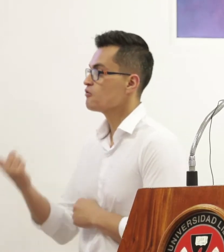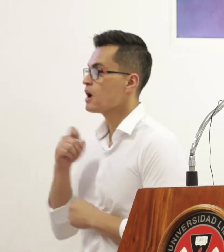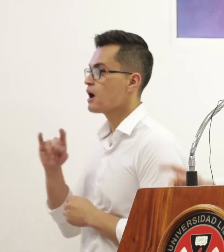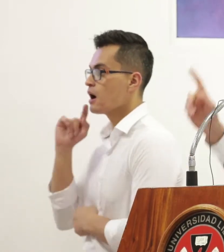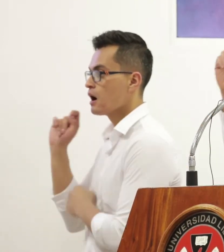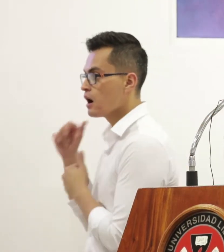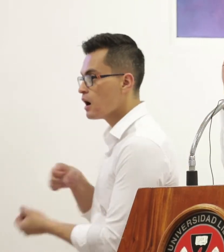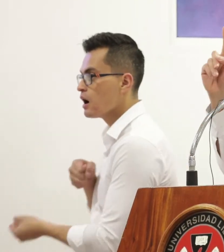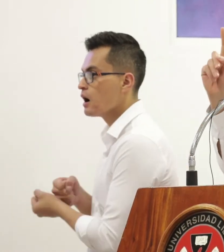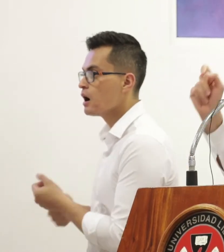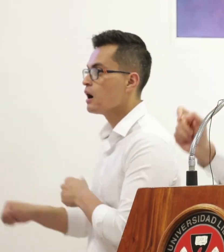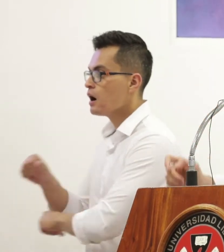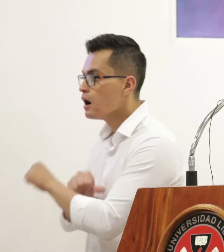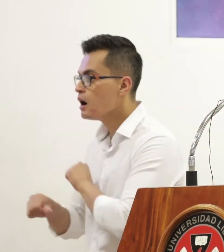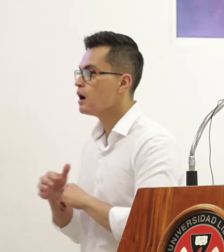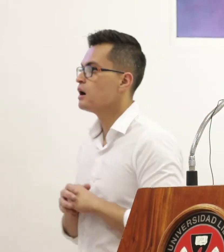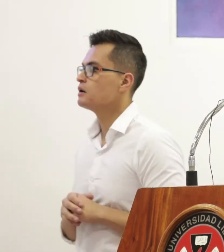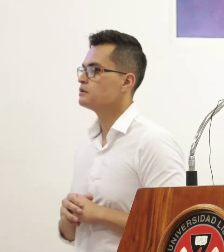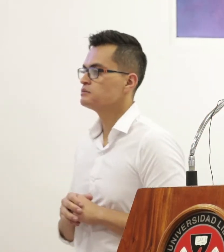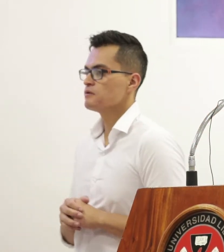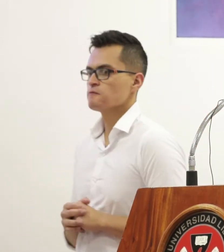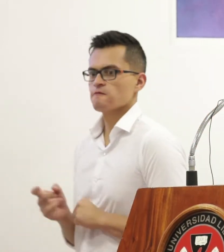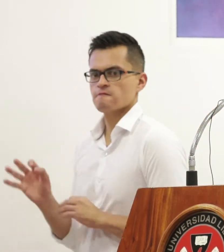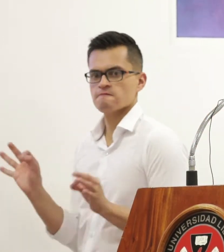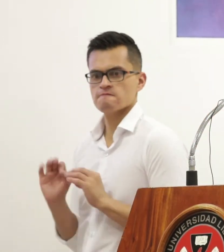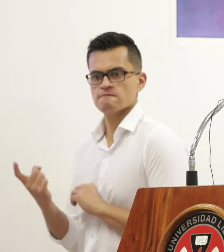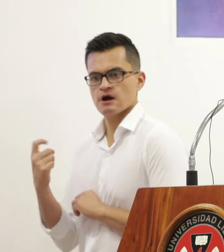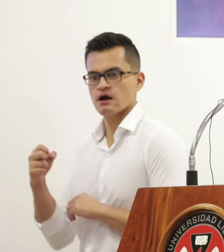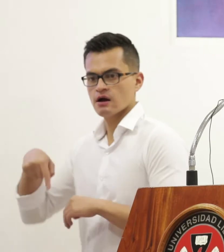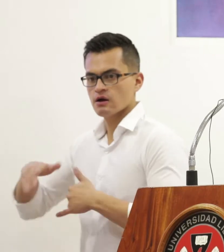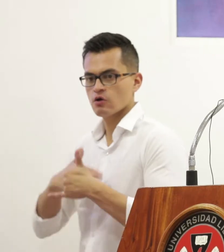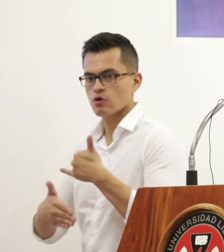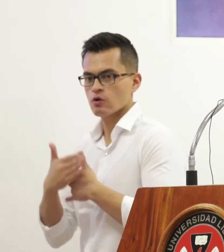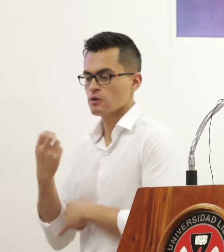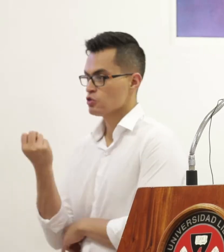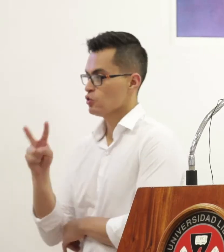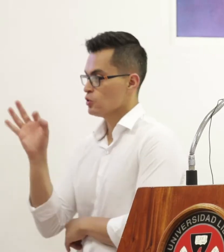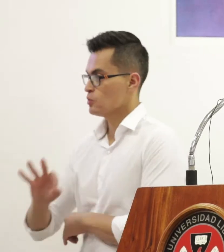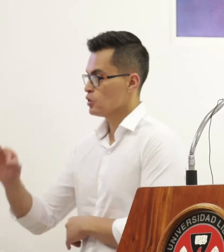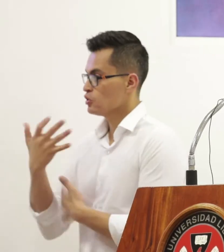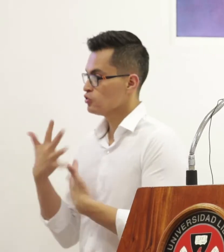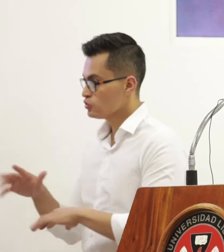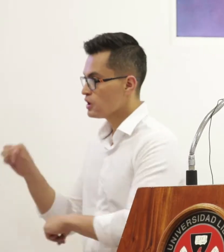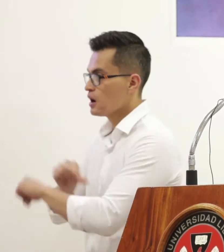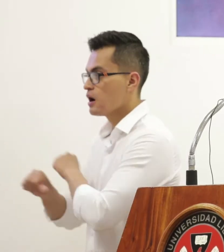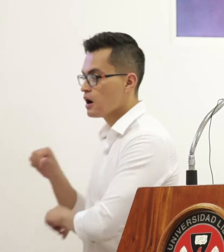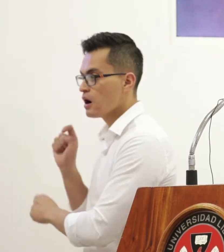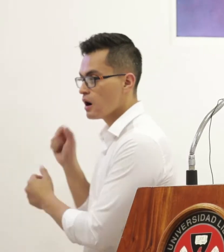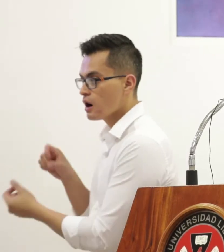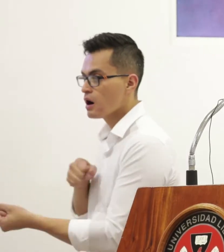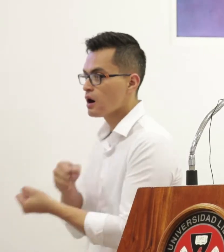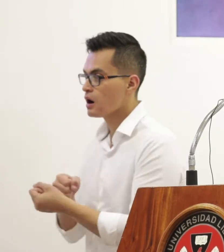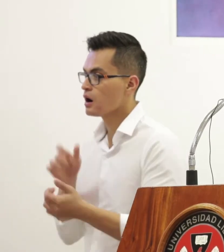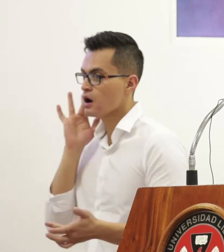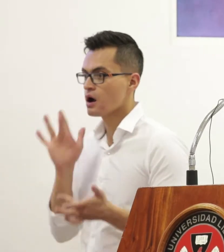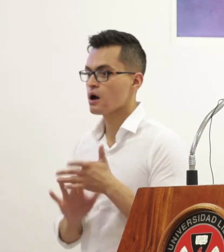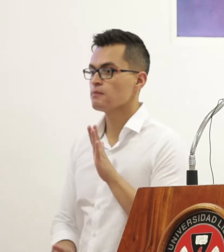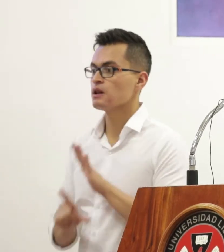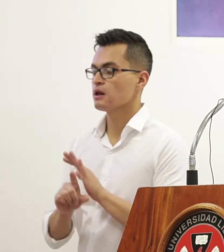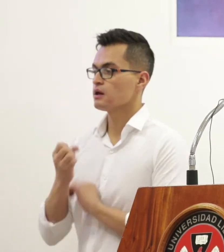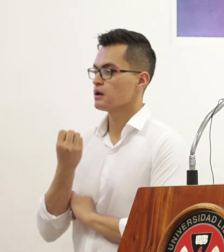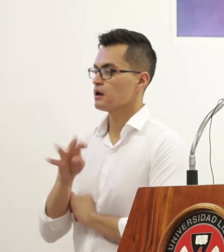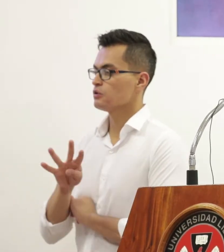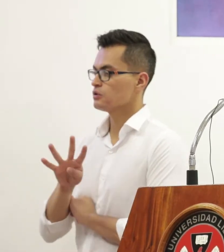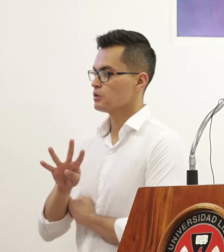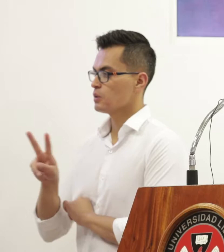reparado ni siquiera el 12% de las víctimas en este país en el marco de la vigencia de la ley 1448. Y